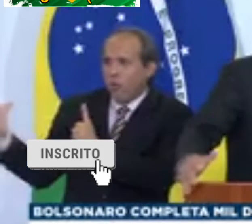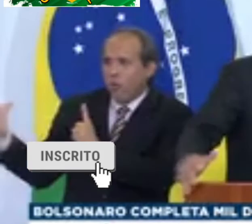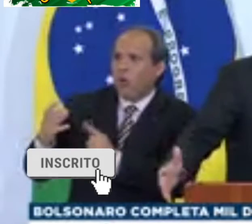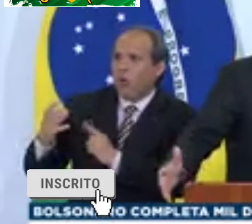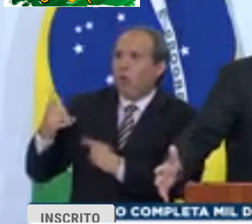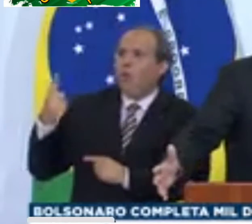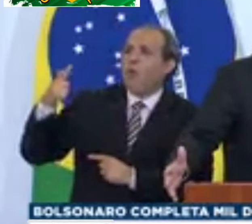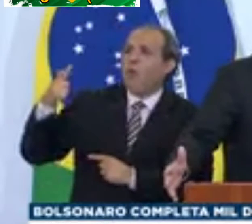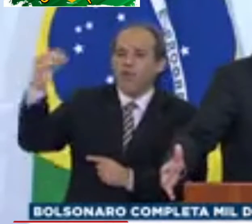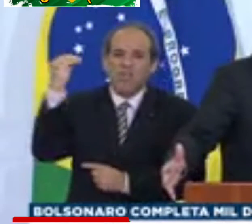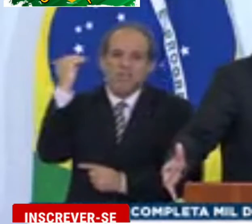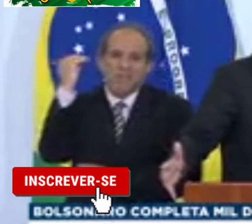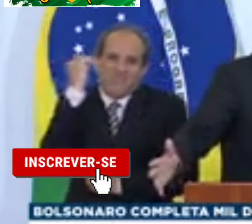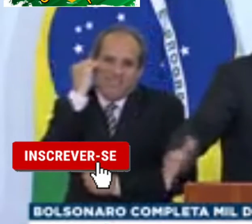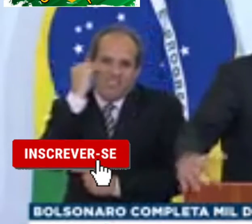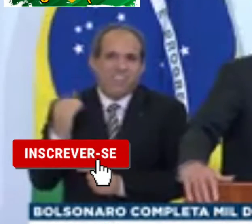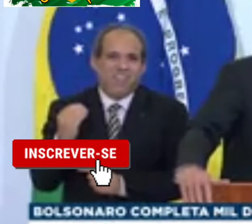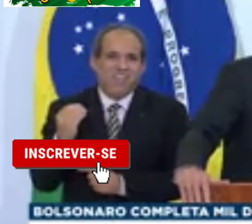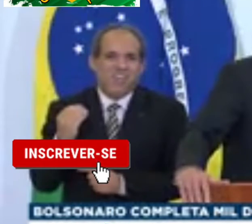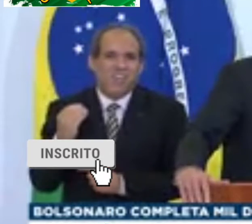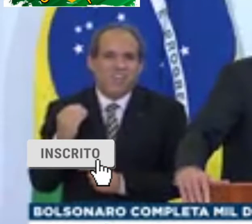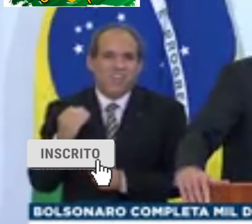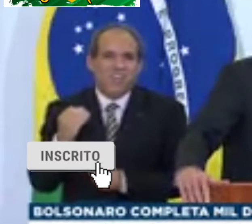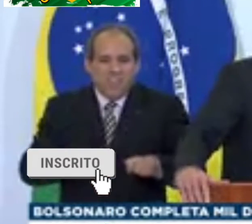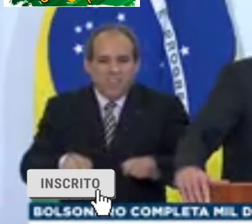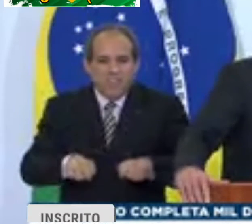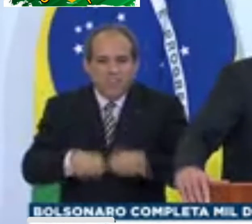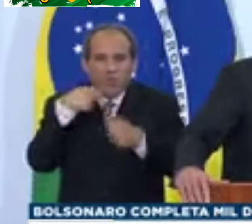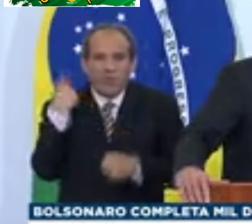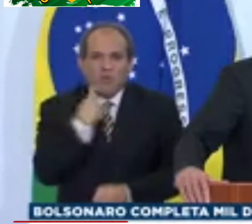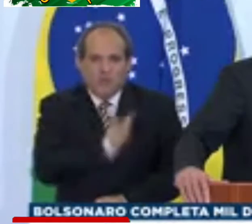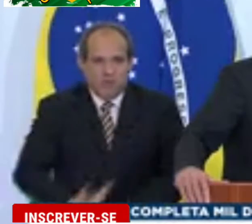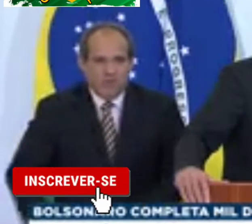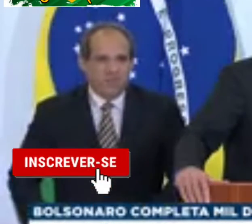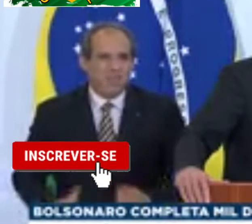tentar derrubar o governo.